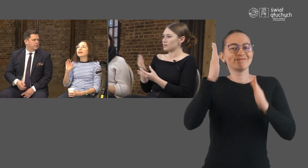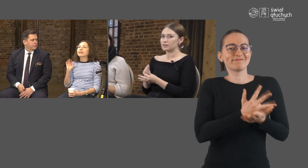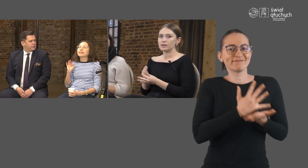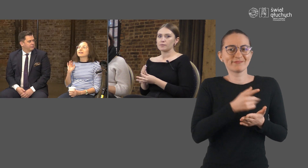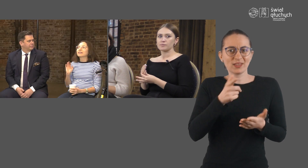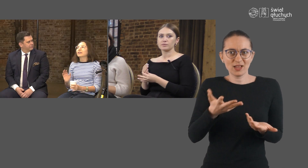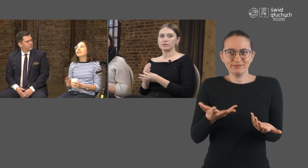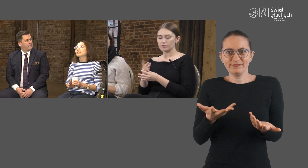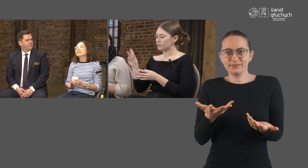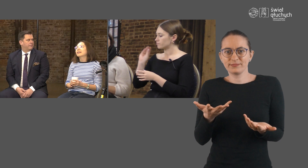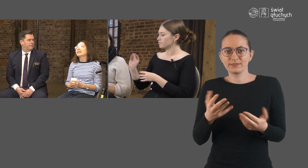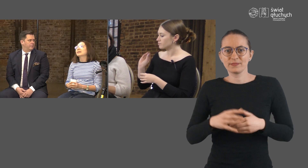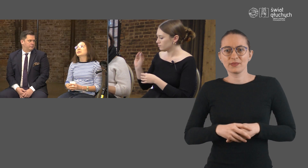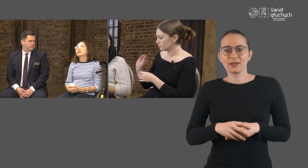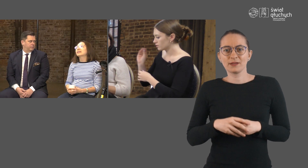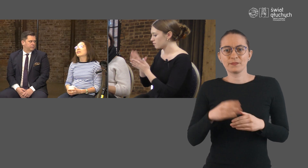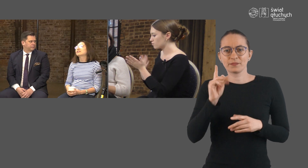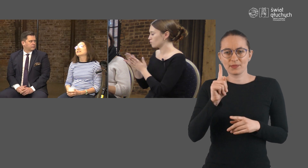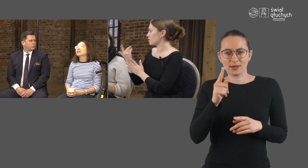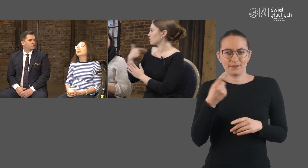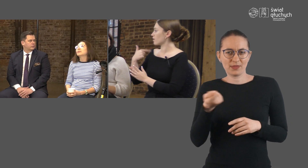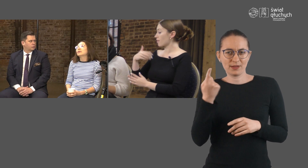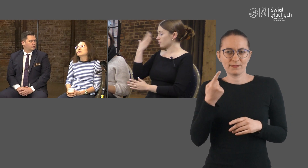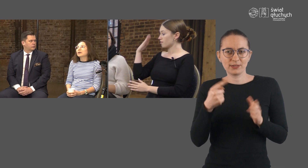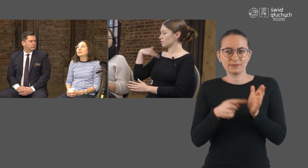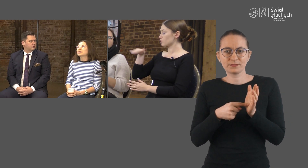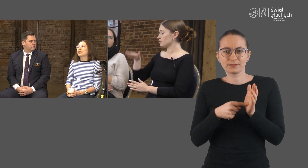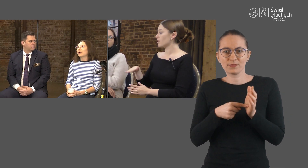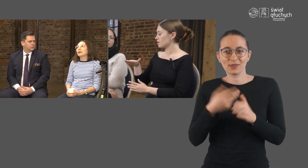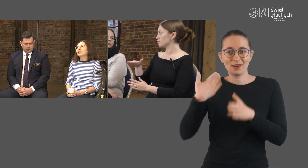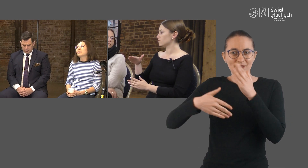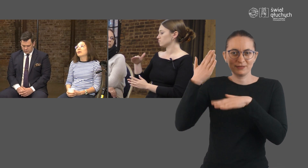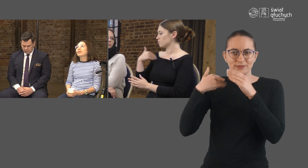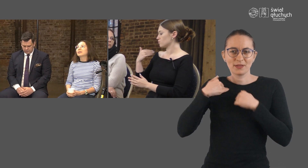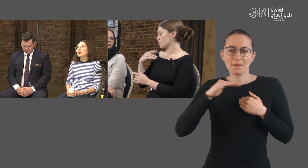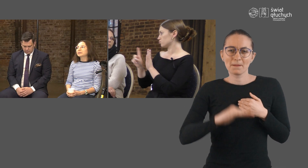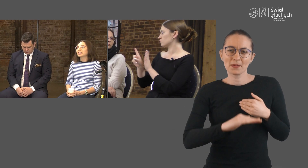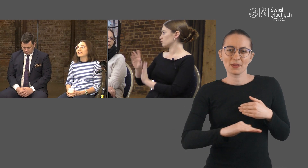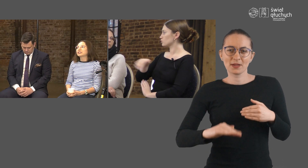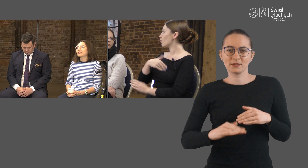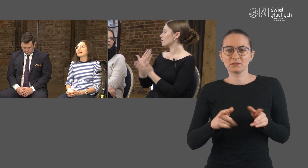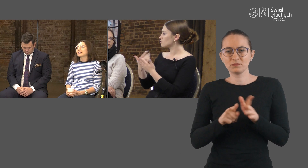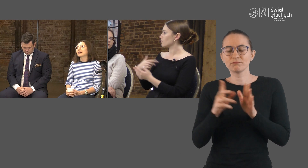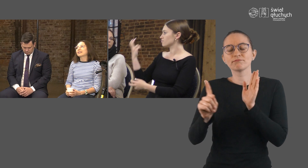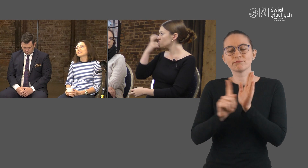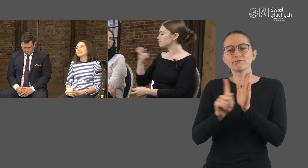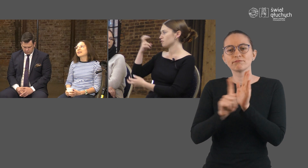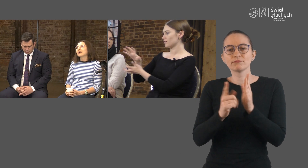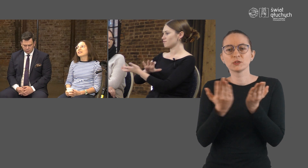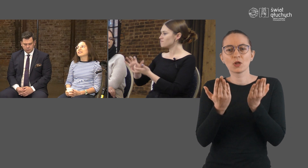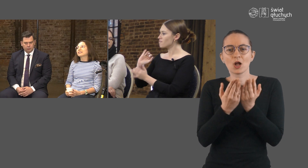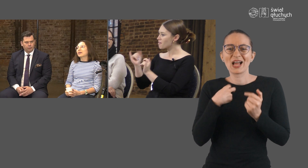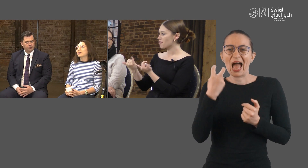Chciałam powiedzieć. No ja na przykład jako dziecko chodziłam do szkoły, no bo byłam ciekawa świata, tak?